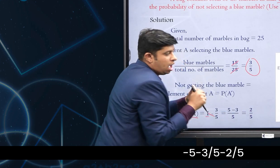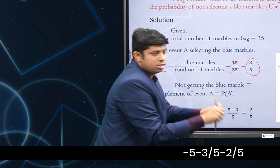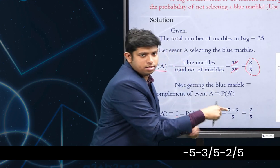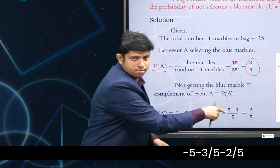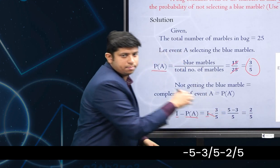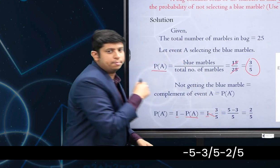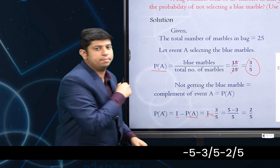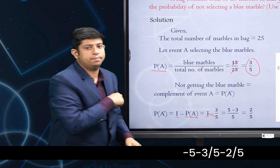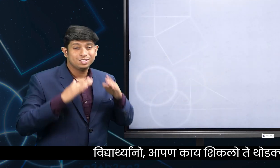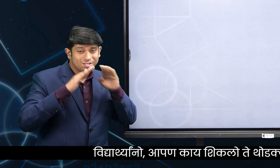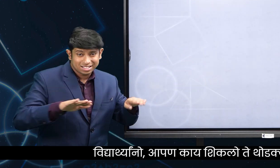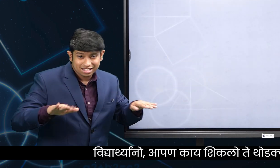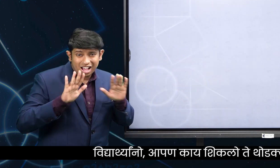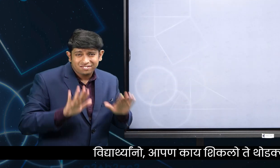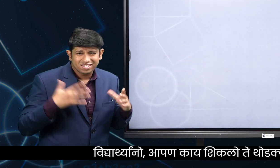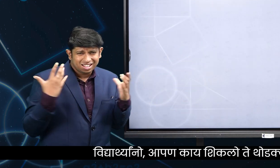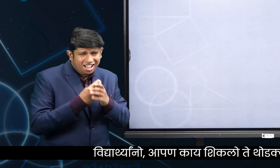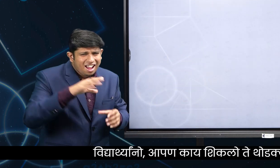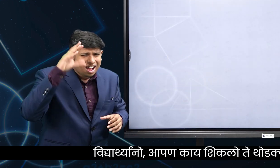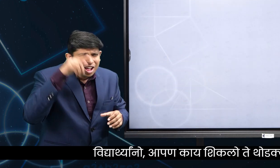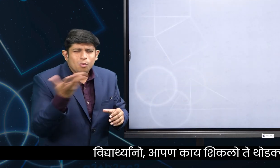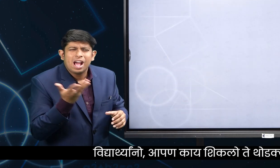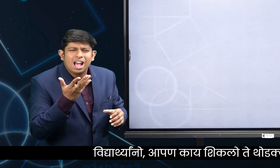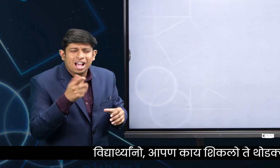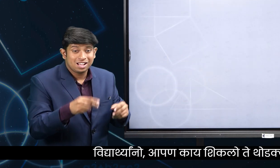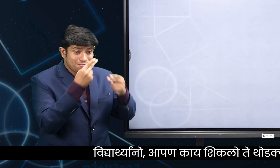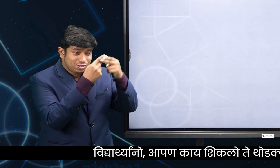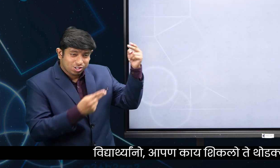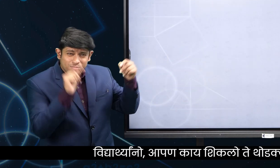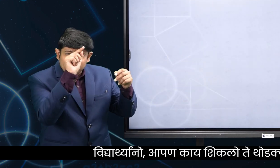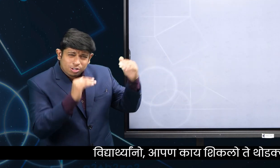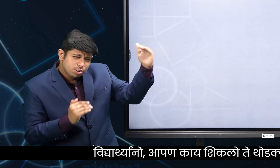2/5. विद्यार्थ्यांनो आपण काय शिकलो हे थोडक्यात सांगूया.